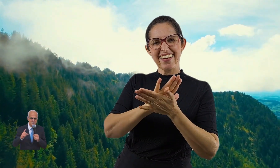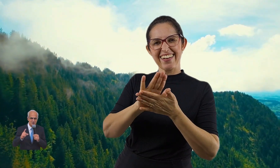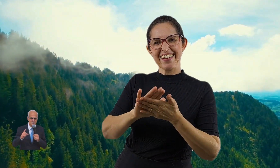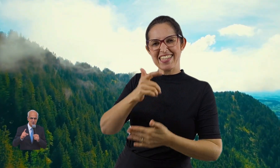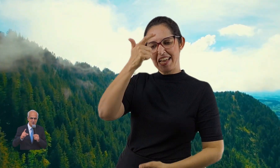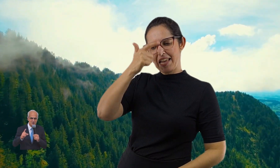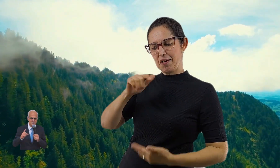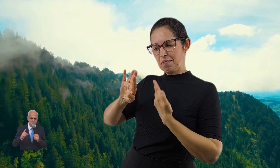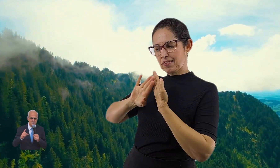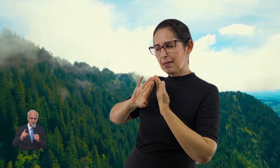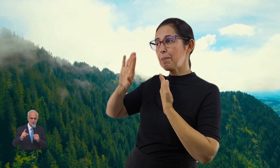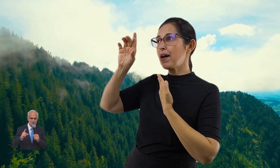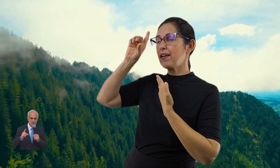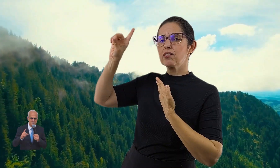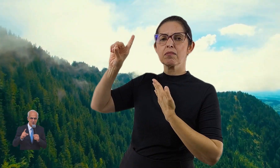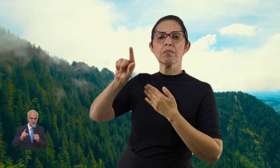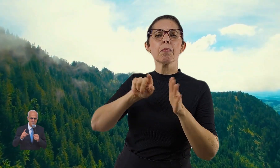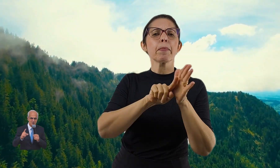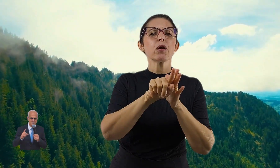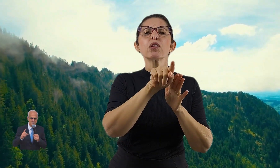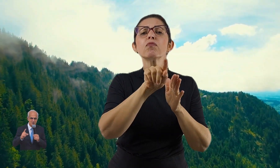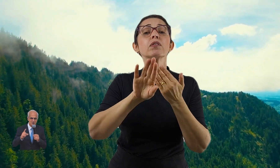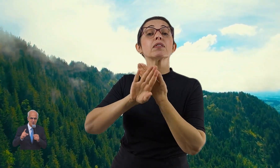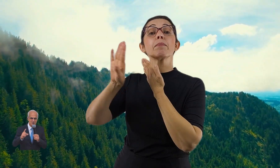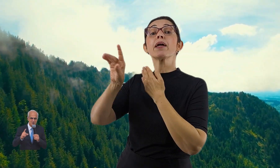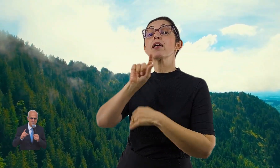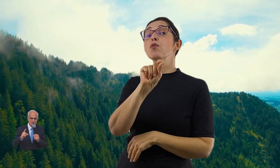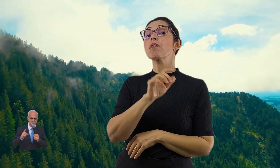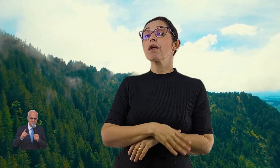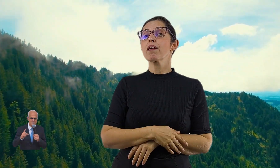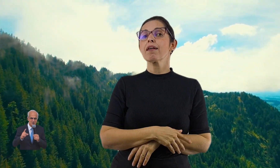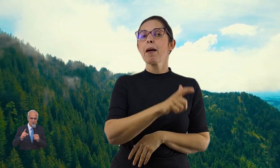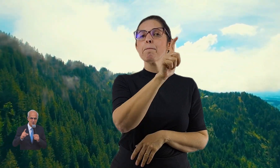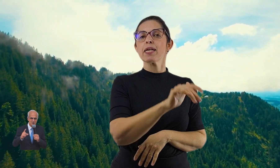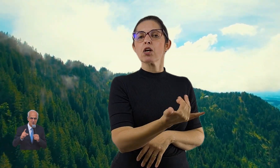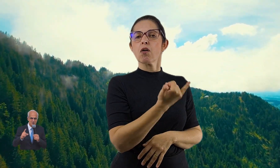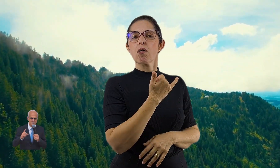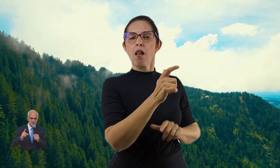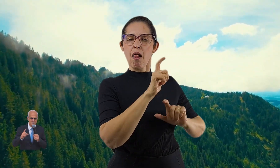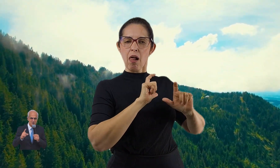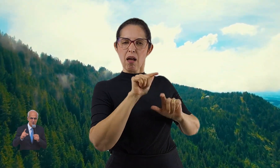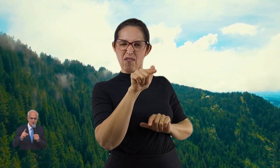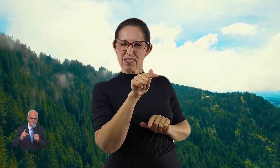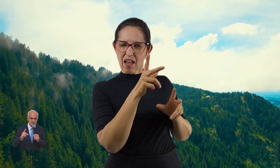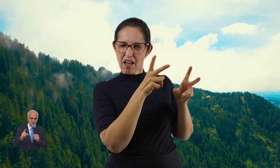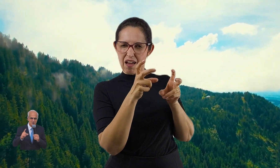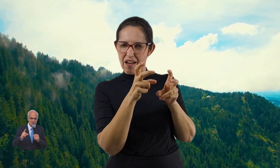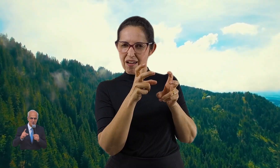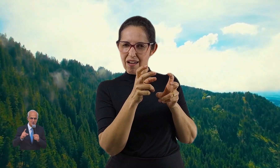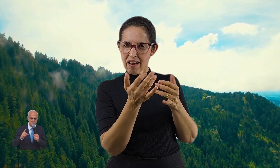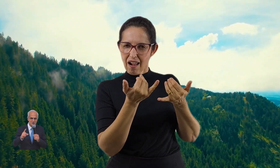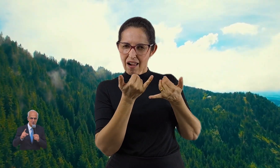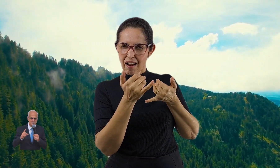E o que está te separando? O comentário que você ouviu? O que alguém te